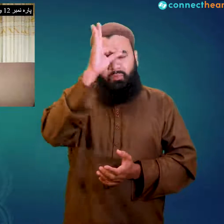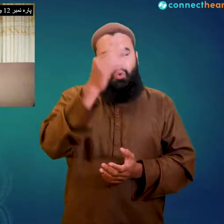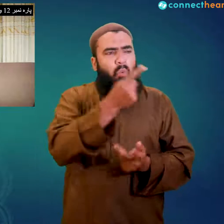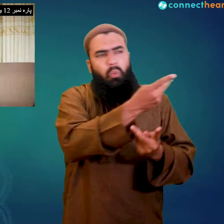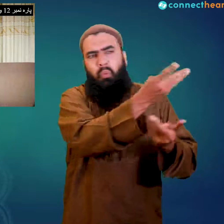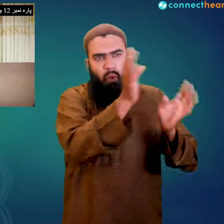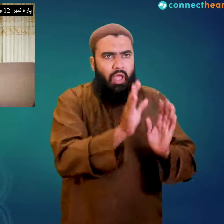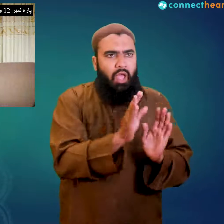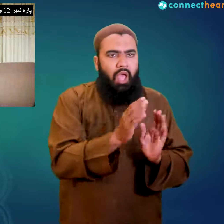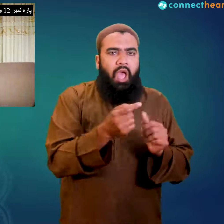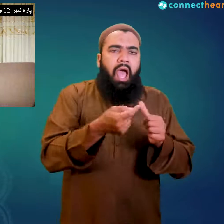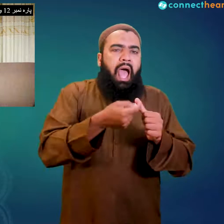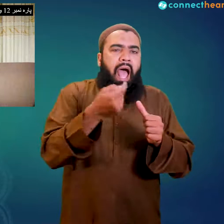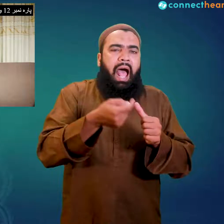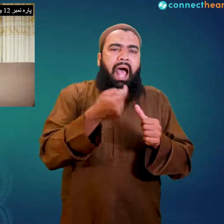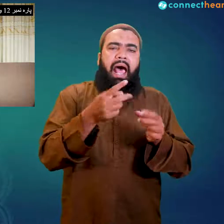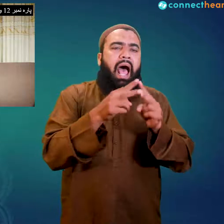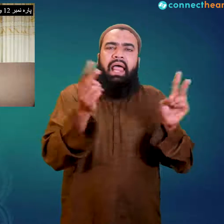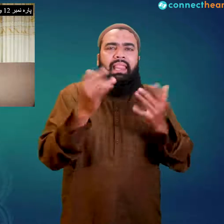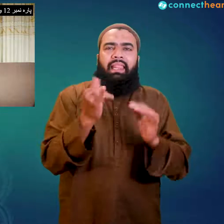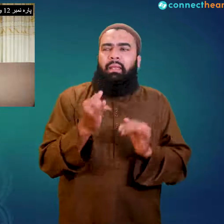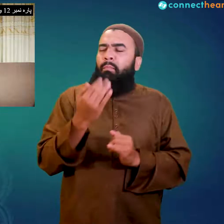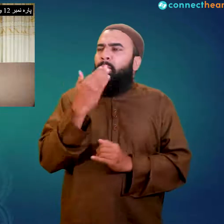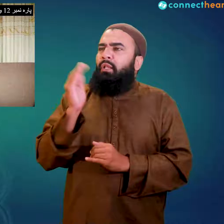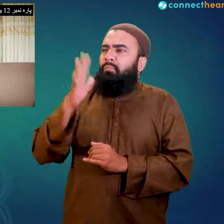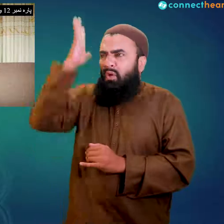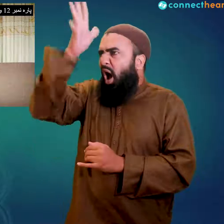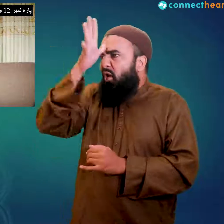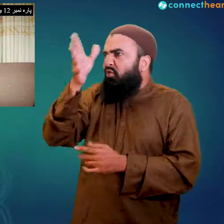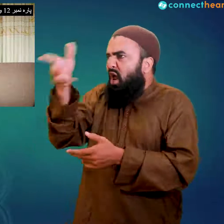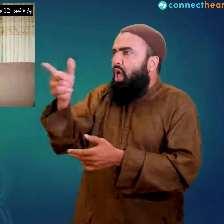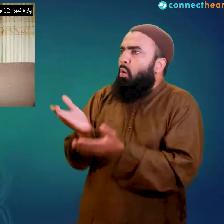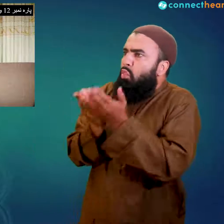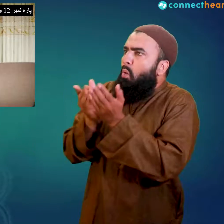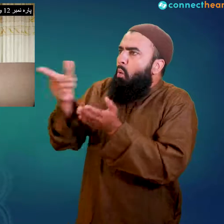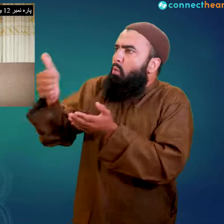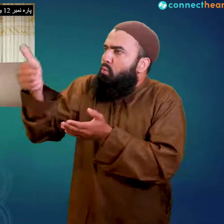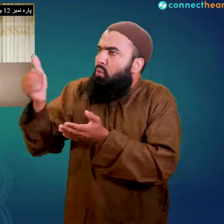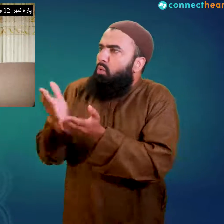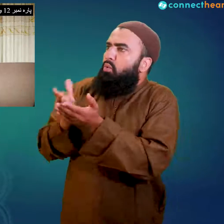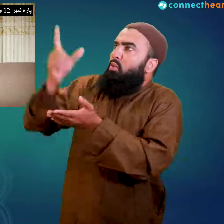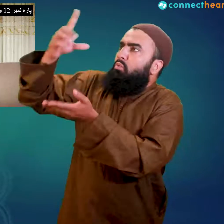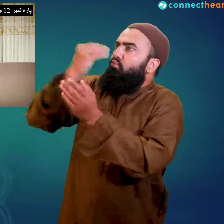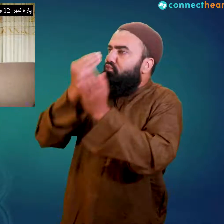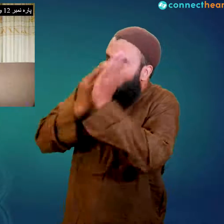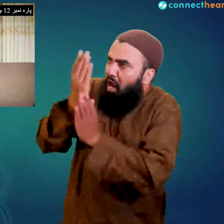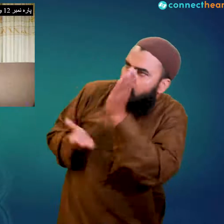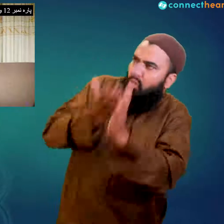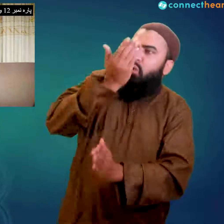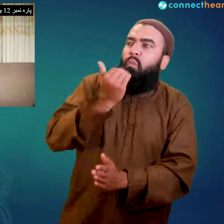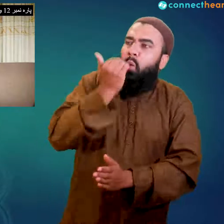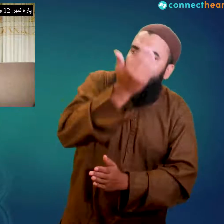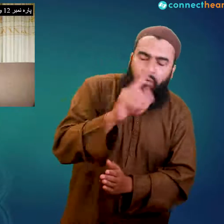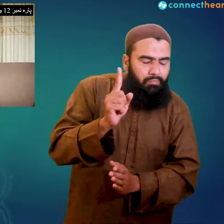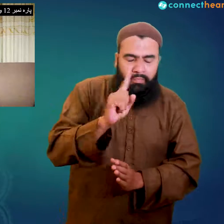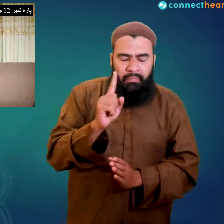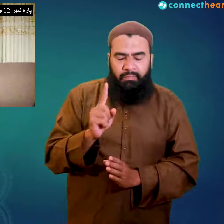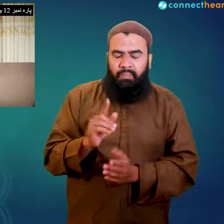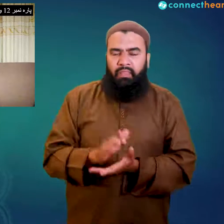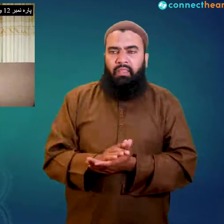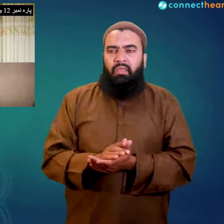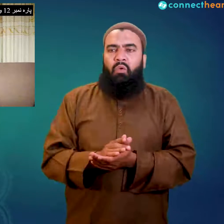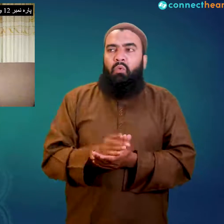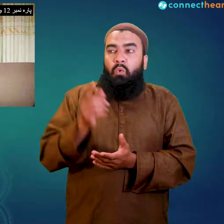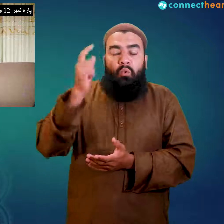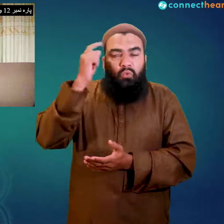سے کریں، یہاں تک کہ وہ اپنے بیٹے کے لیے بھی دعا نہیں کر سکتے۔ اسی وجہ سے اگلی